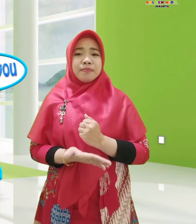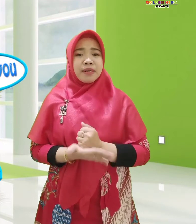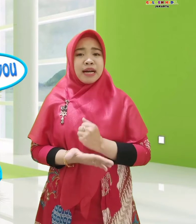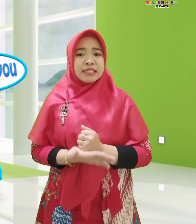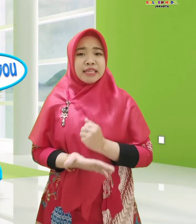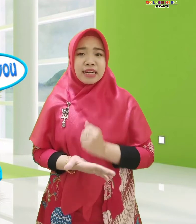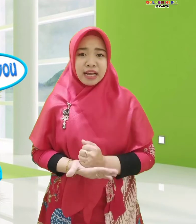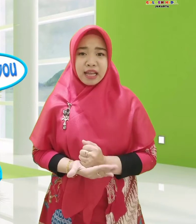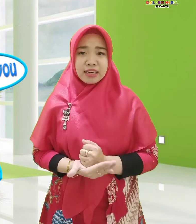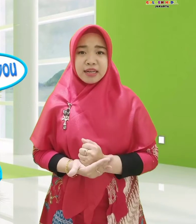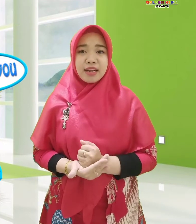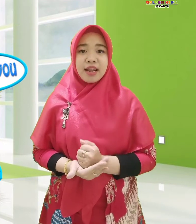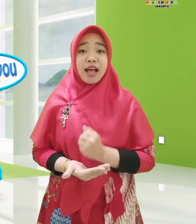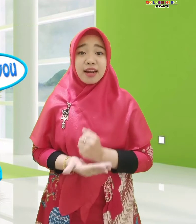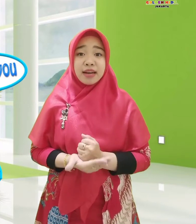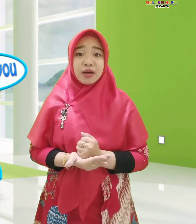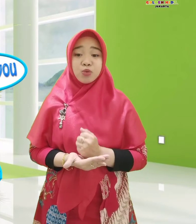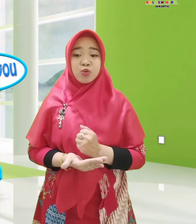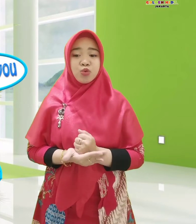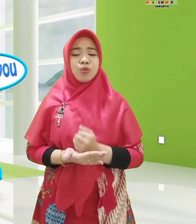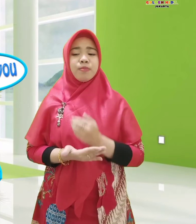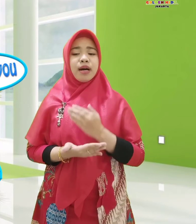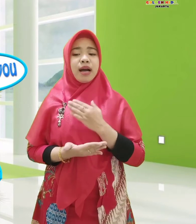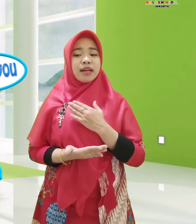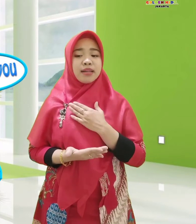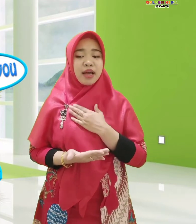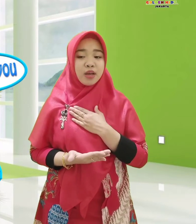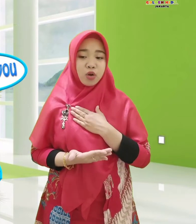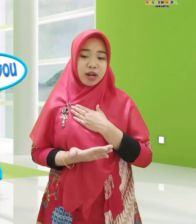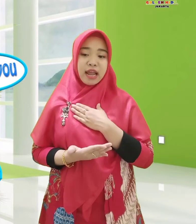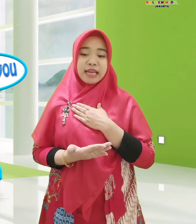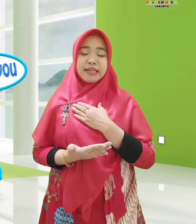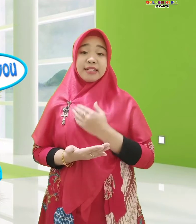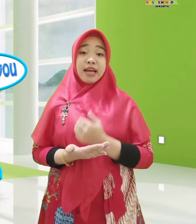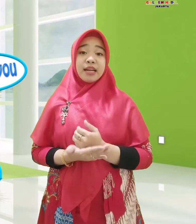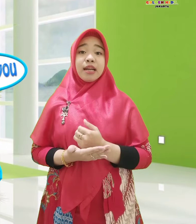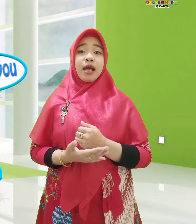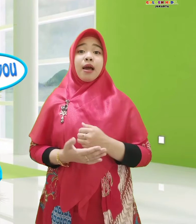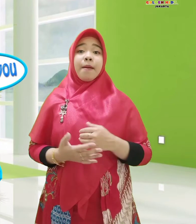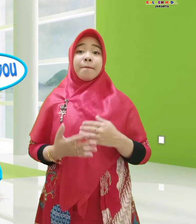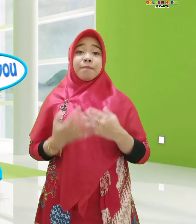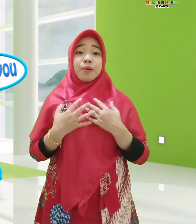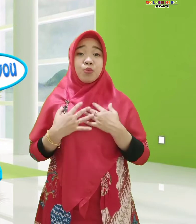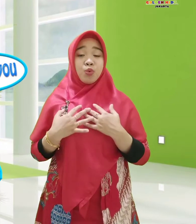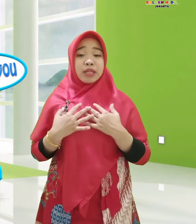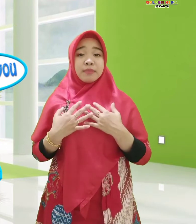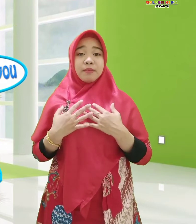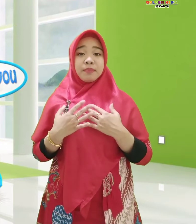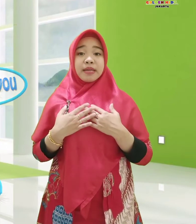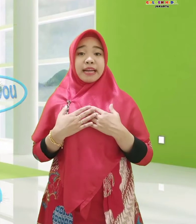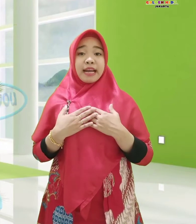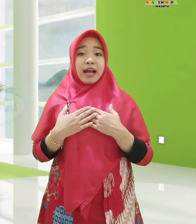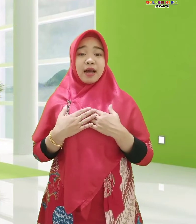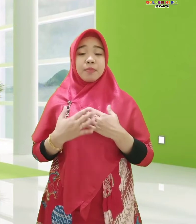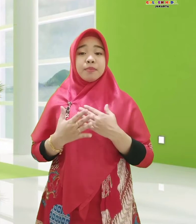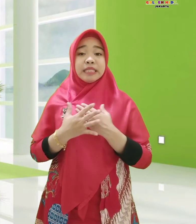mengajarkan anak untuk menghargai orang lain dan membuat mereka